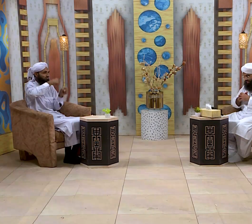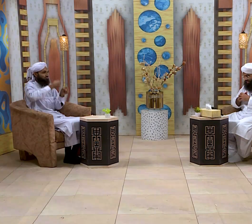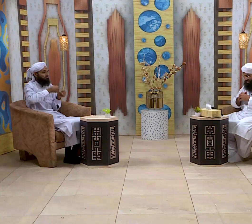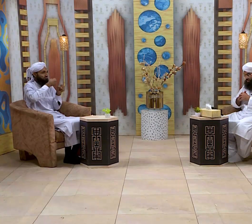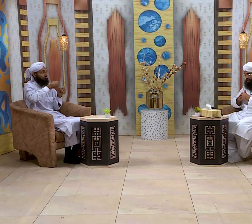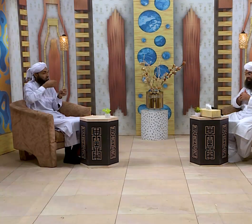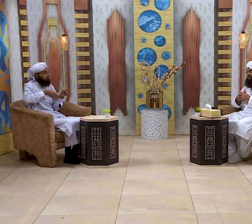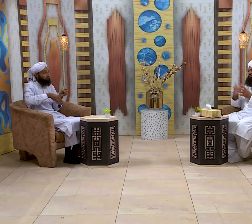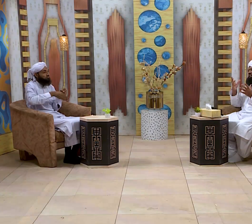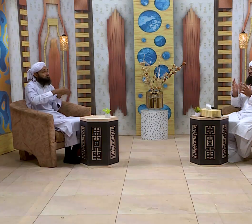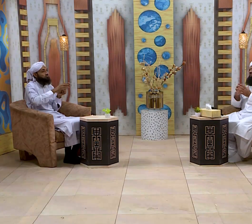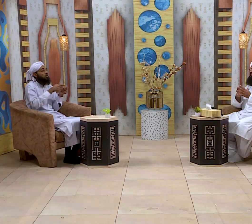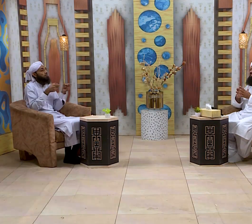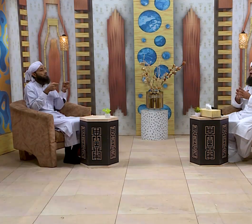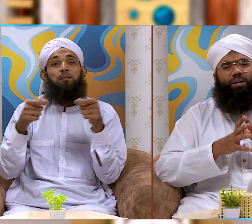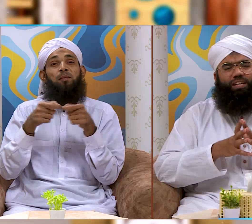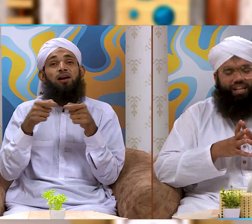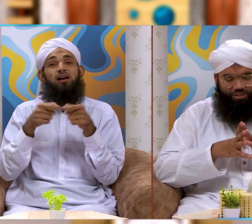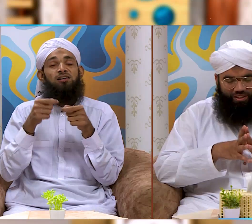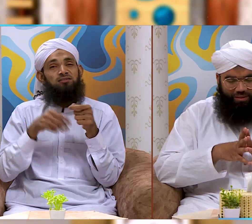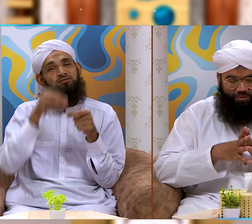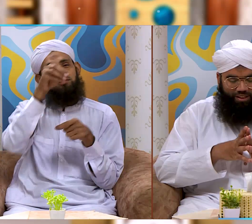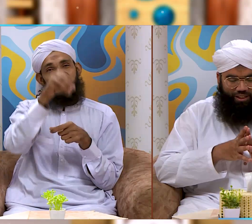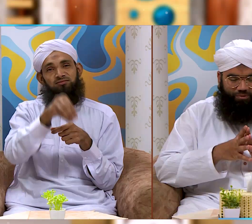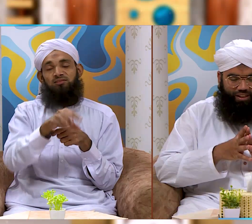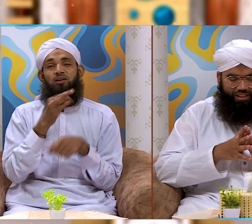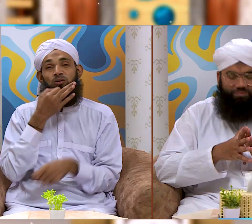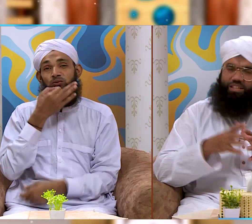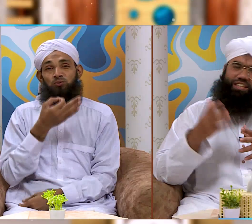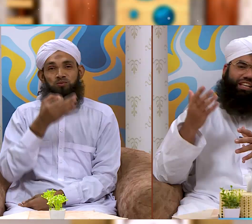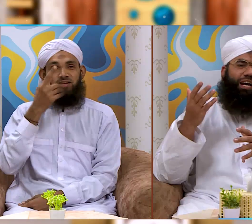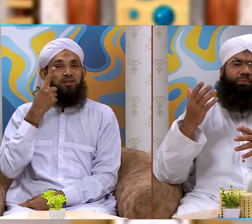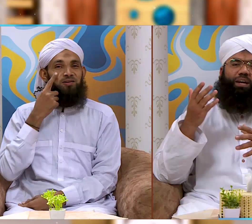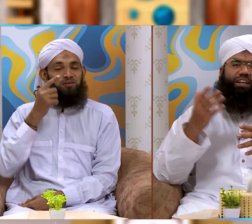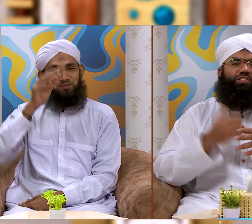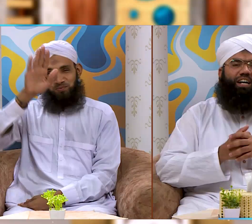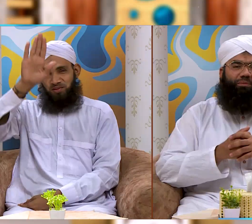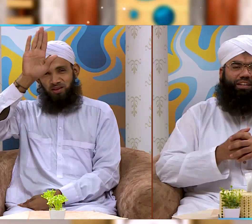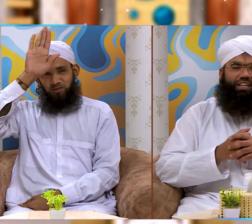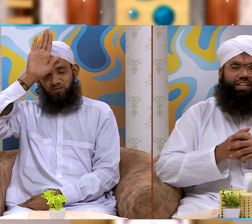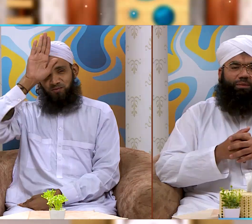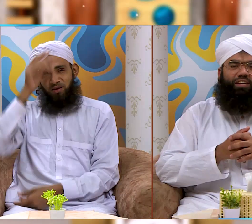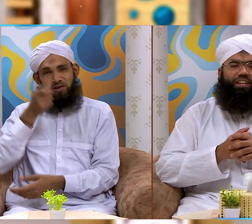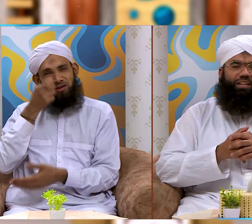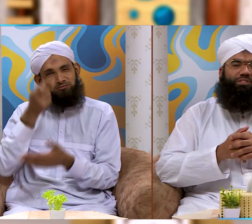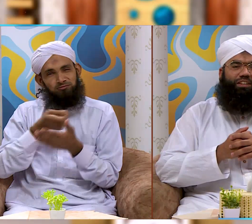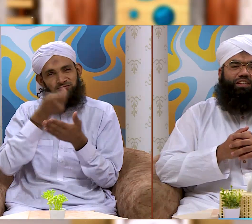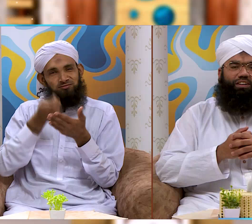گئے۔ سبحان اللہ، شیخ طریقت امیر اہل سنت دامت برکاتہم العالیہ کیا یہ پیارے اشعار میں نبی کریم صلی اللہ علیہ